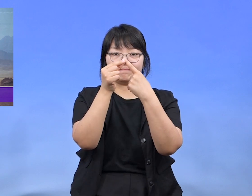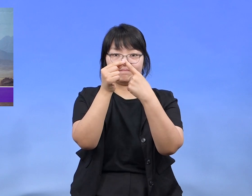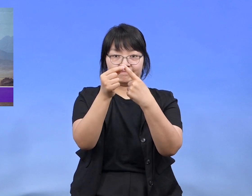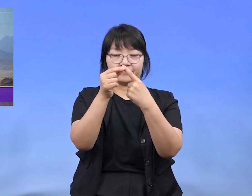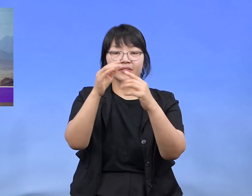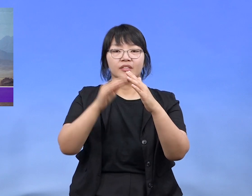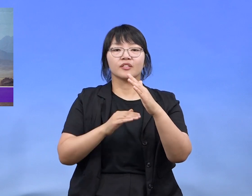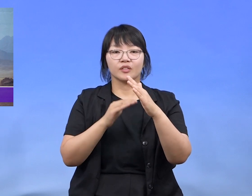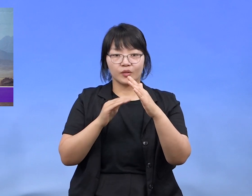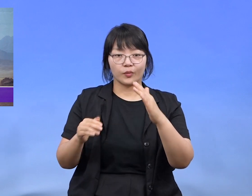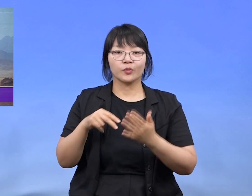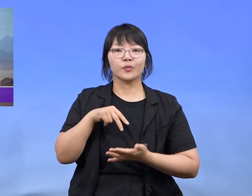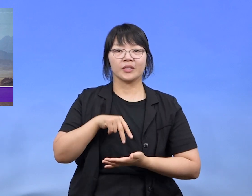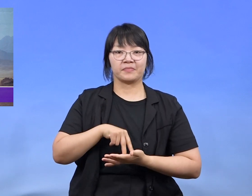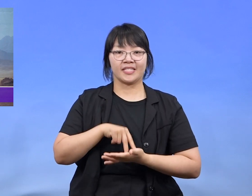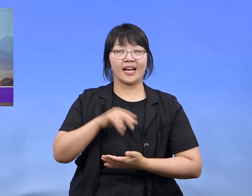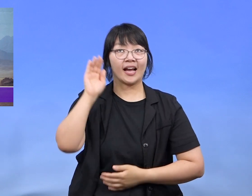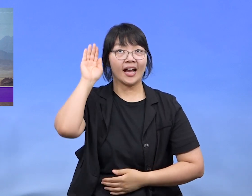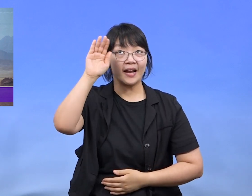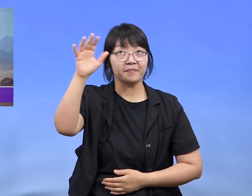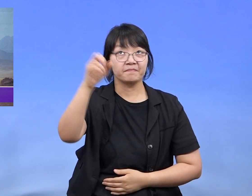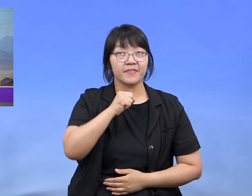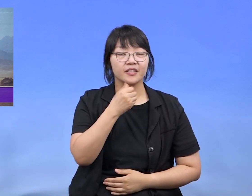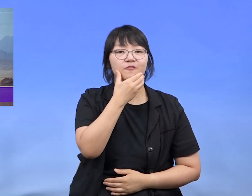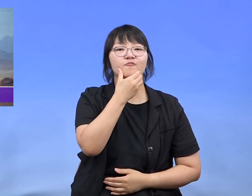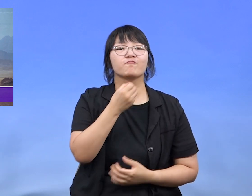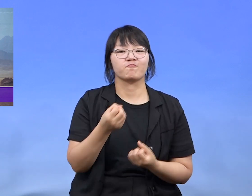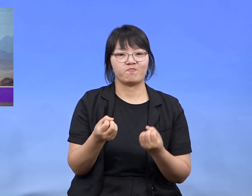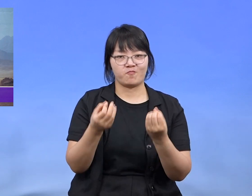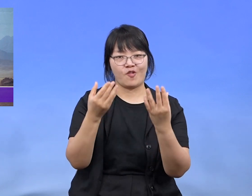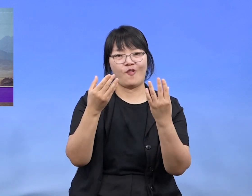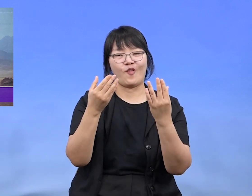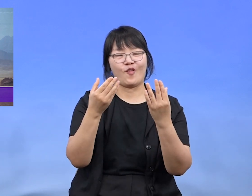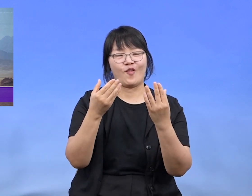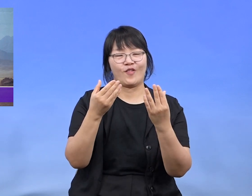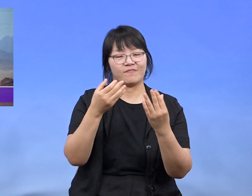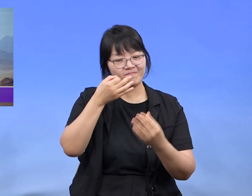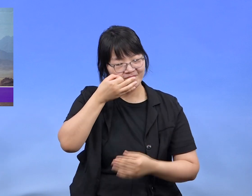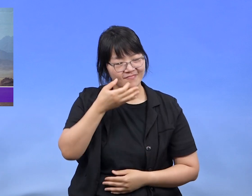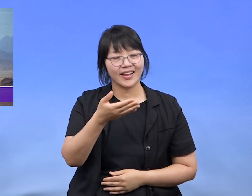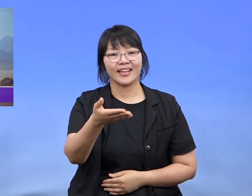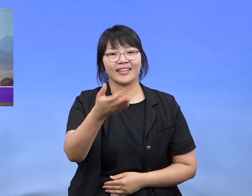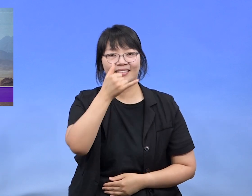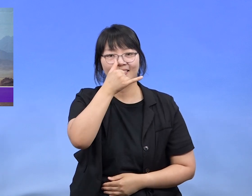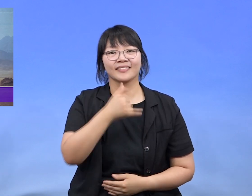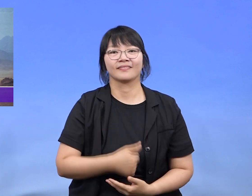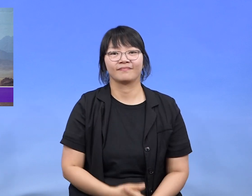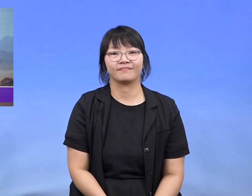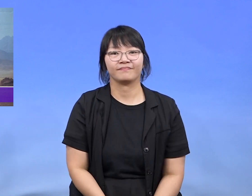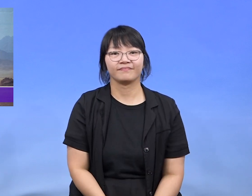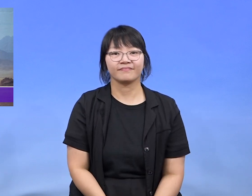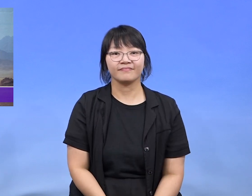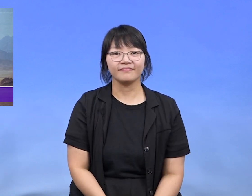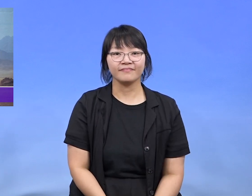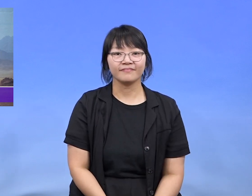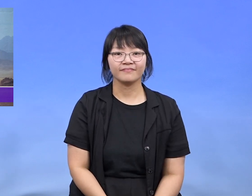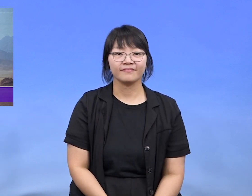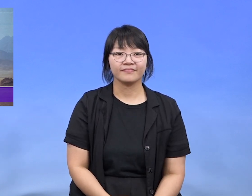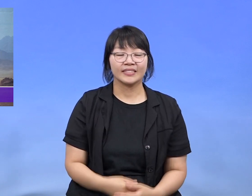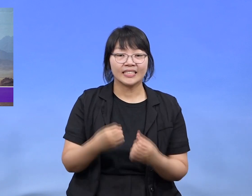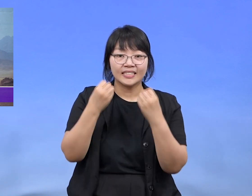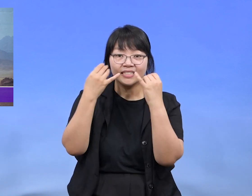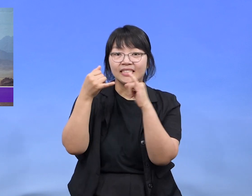그것은 성도가 누릴 축복을 시사하는 것입니다. 우리가 누릴 축복을 시사하는 것이에요. 자, 이것을